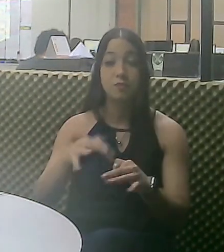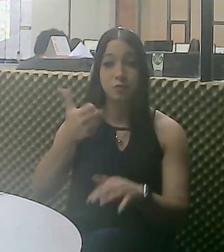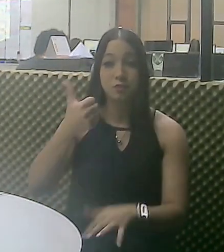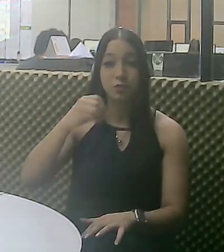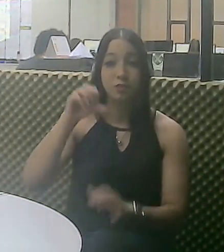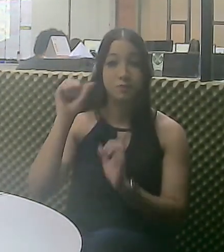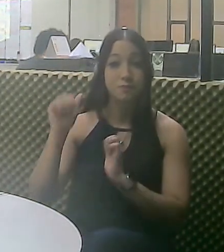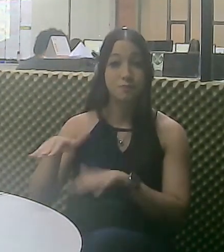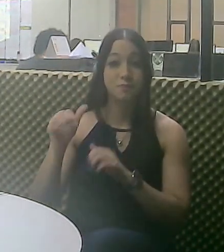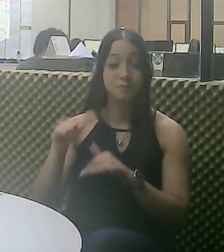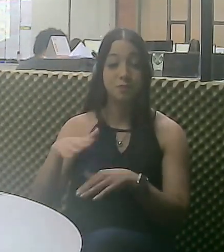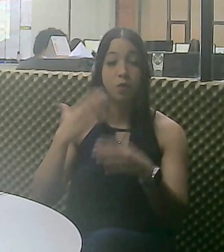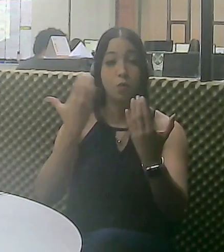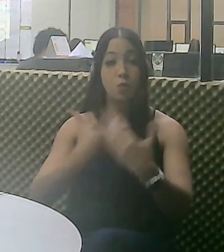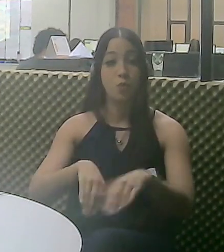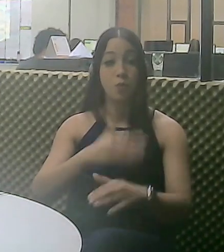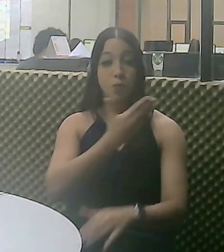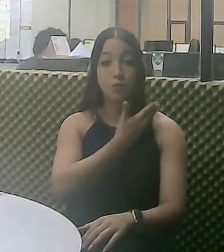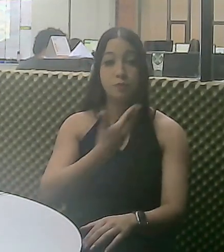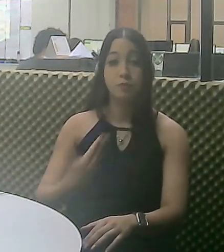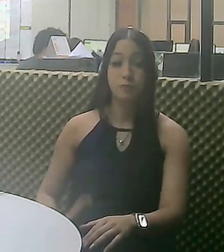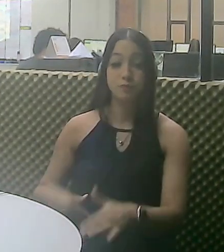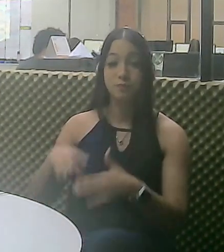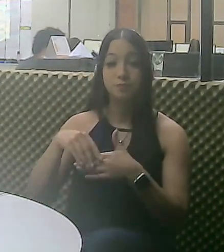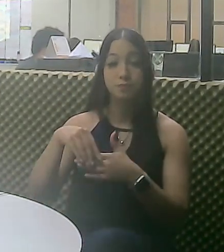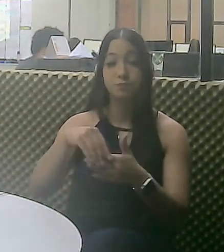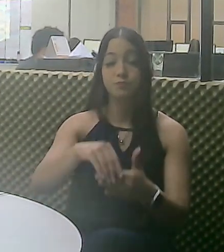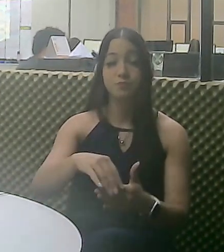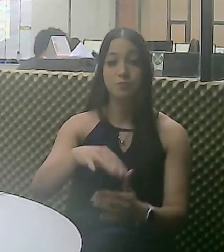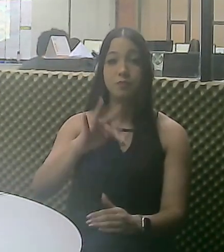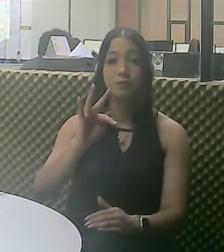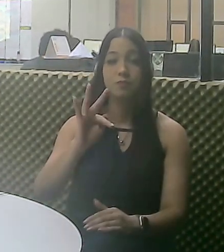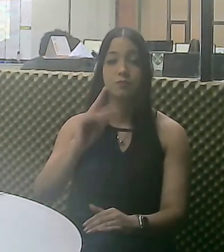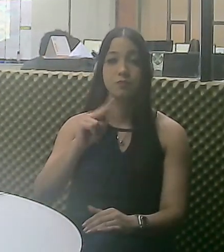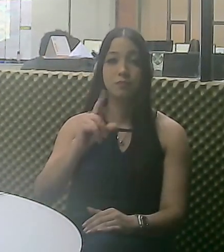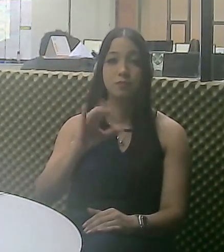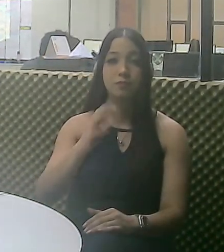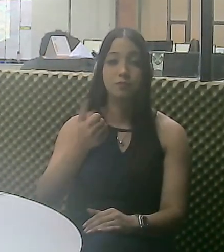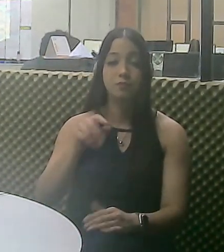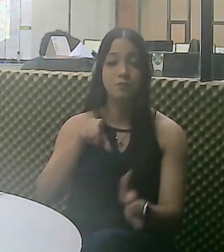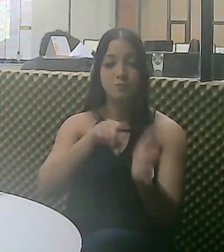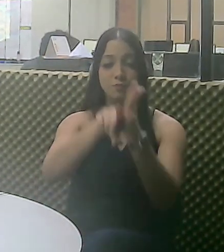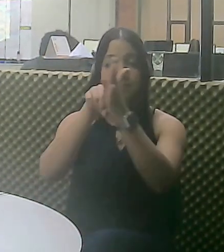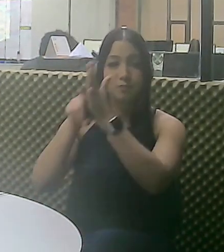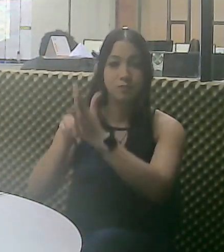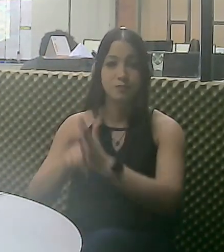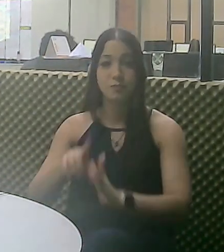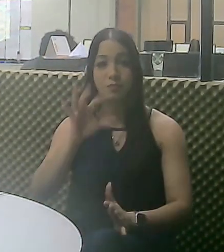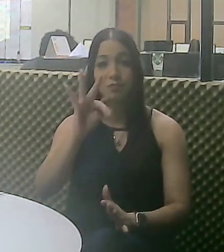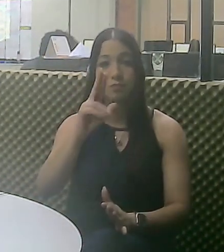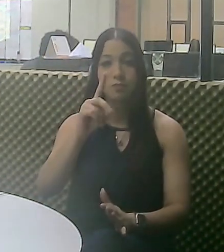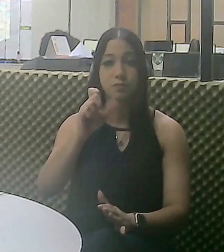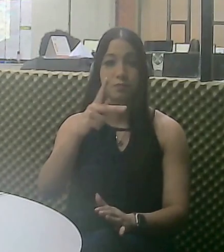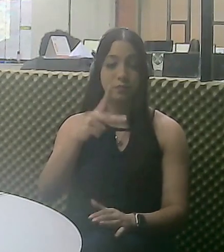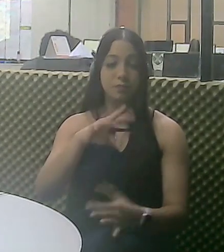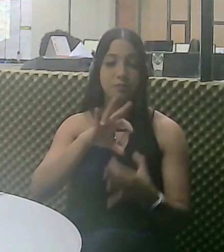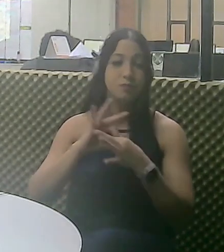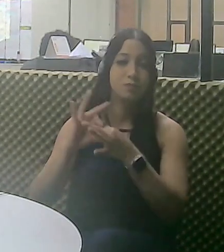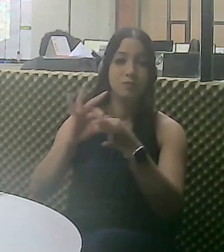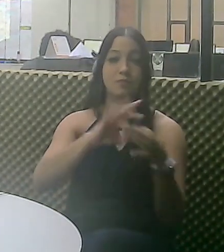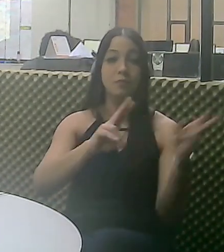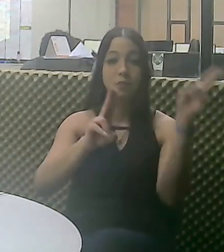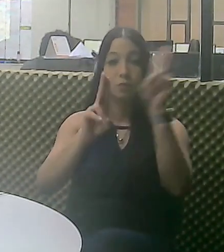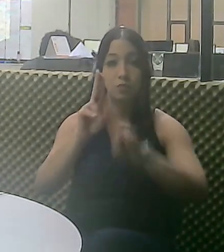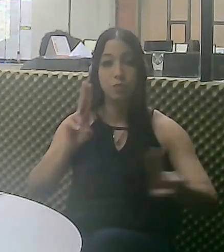de setembro o concurso público será conduzido pela Fundação de desenvolvimento da pesquisa a Fundep ligado à